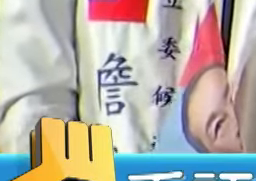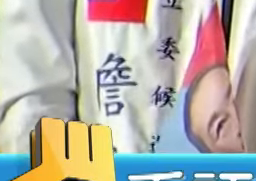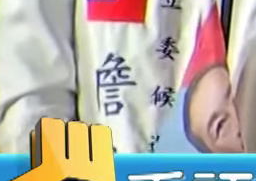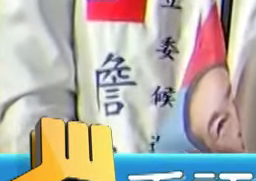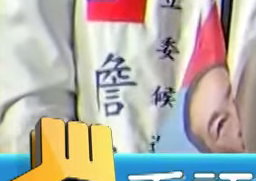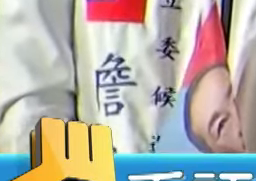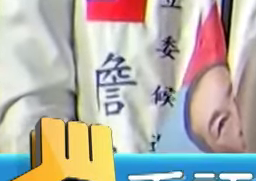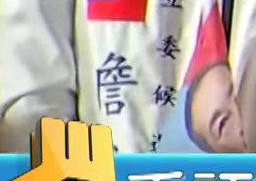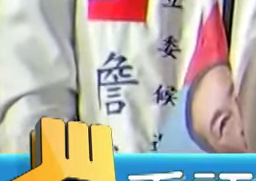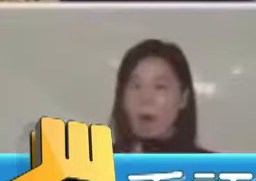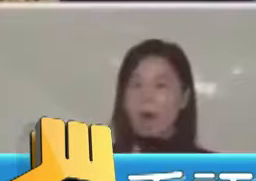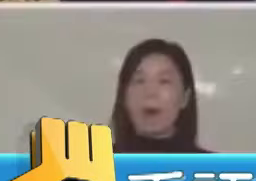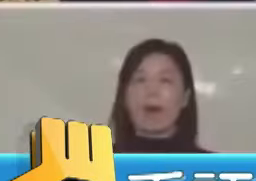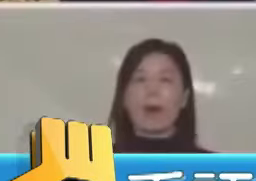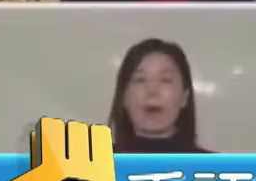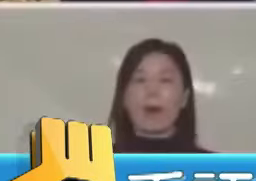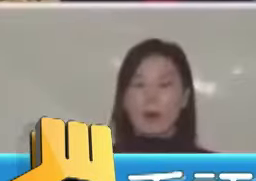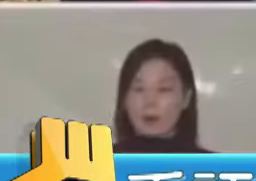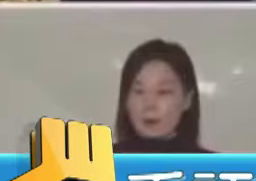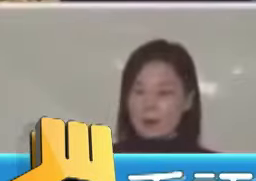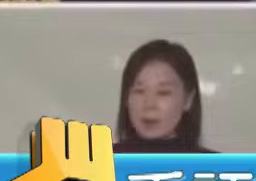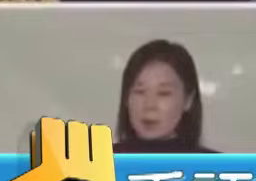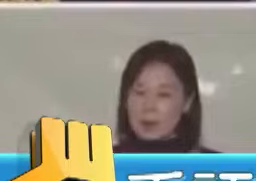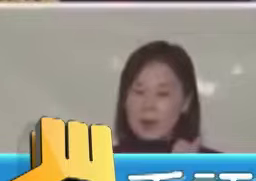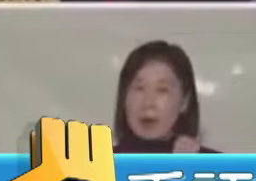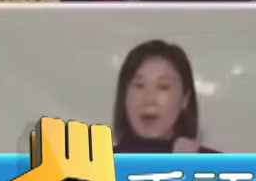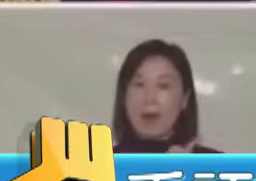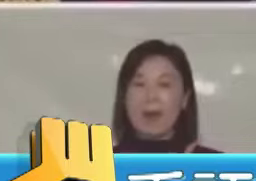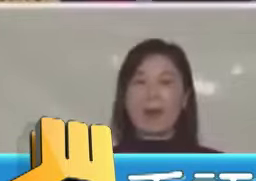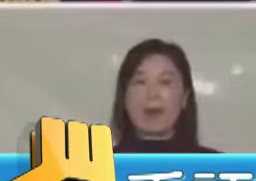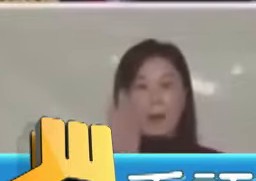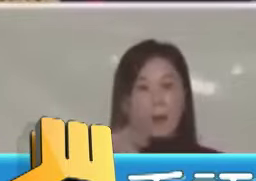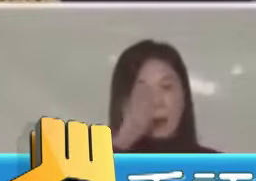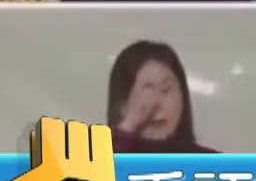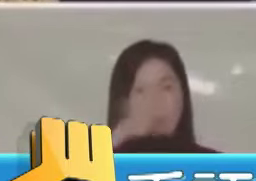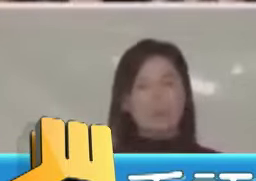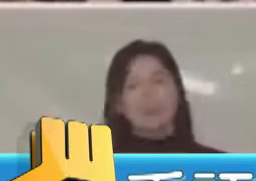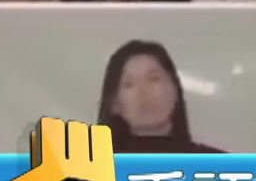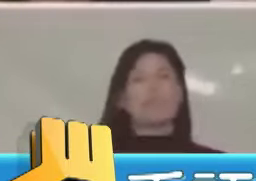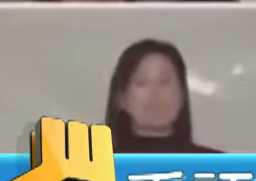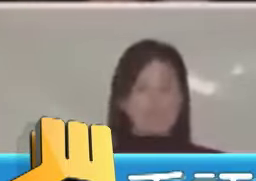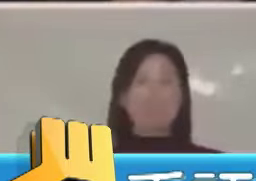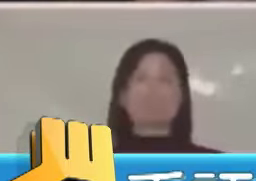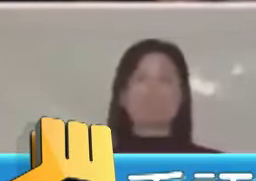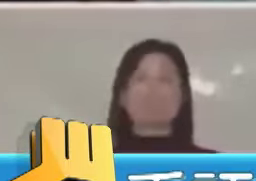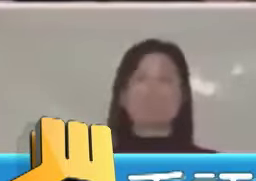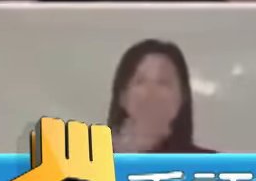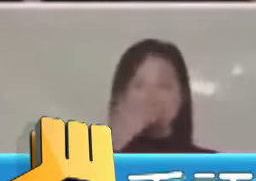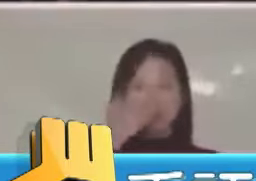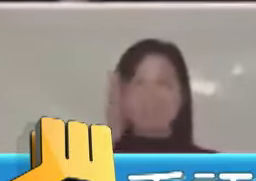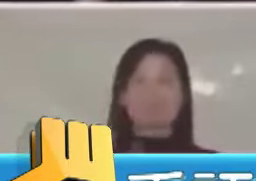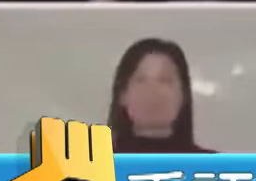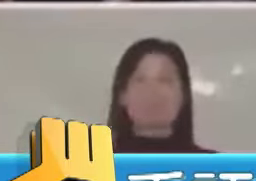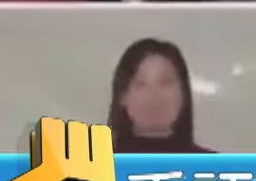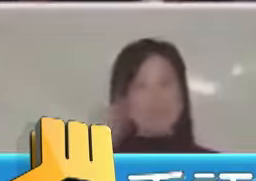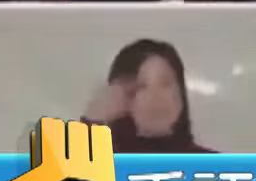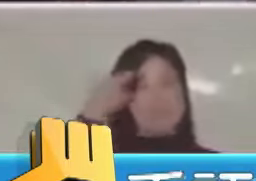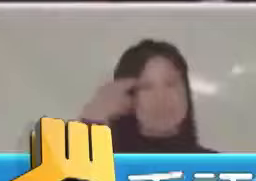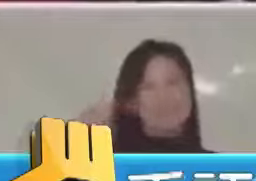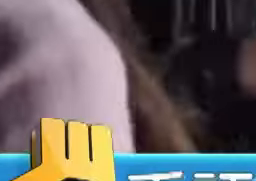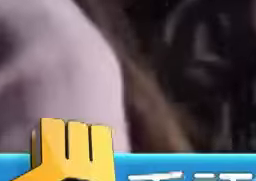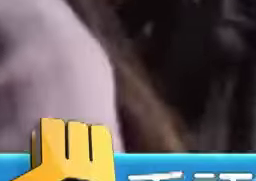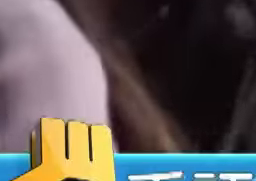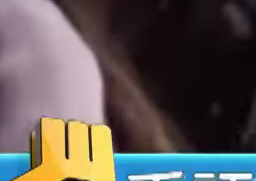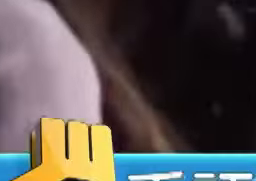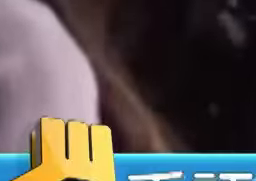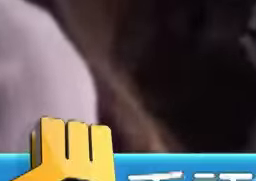爱全部集中。 民众党柯文哲持续在台南进行车队扫街，九号从关庙出发，一一和支持者合